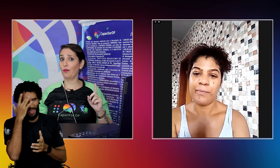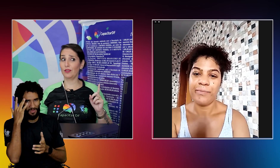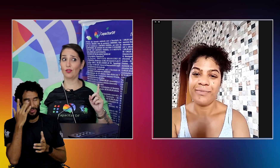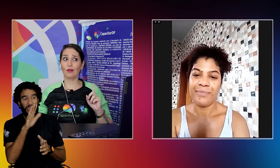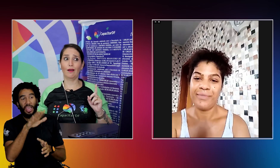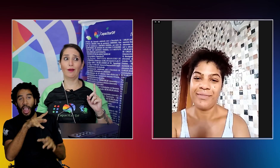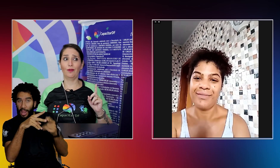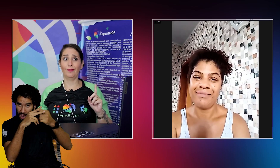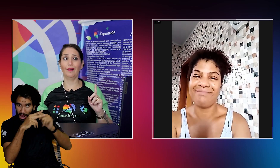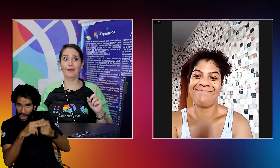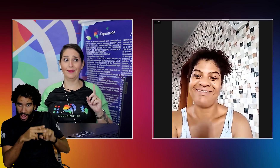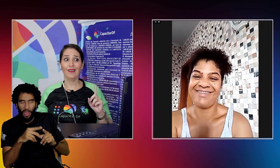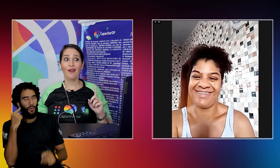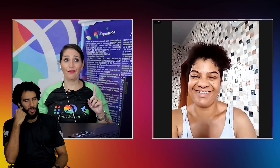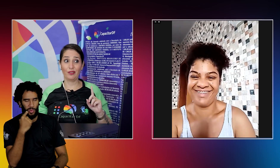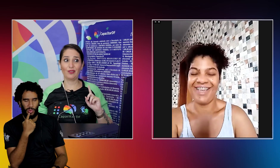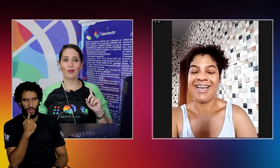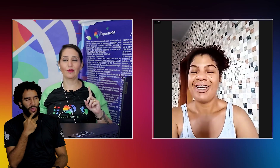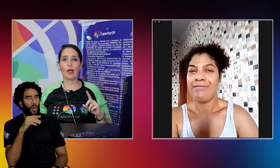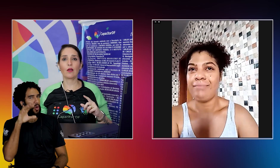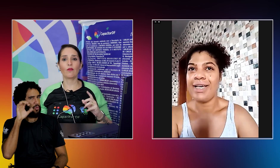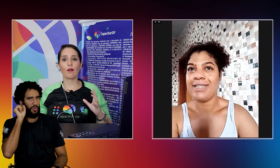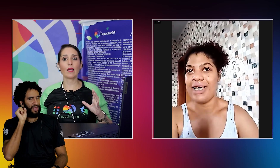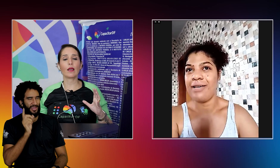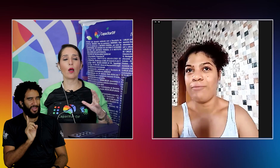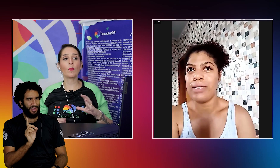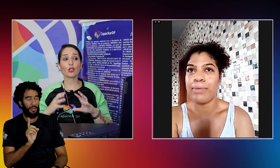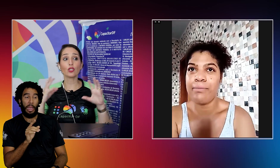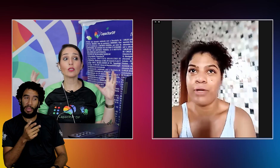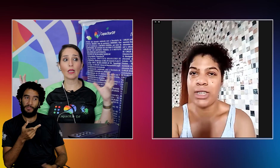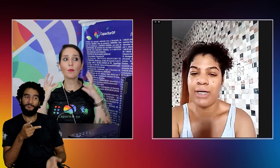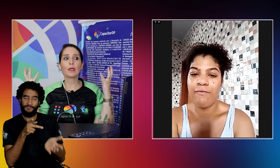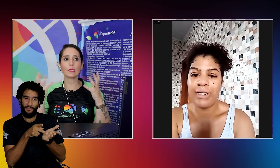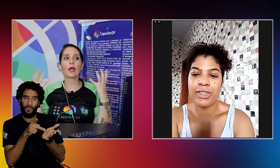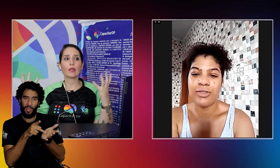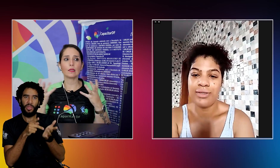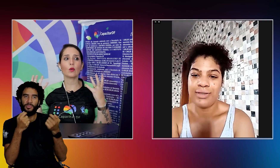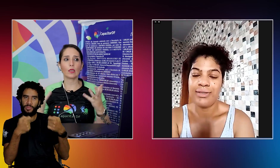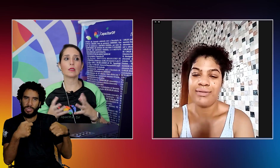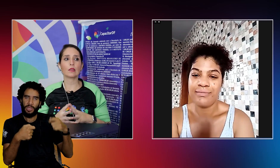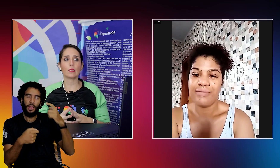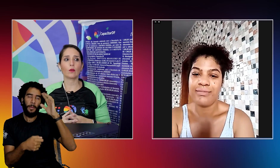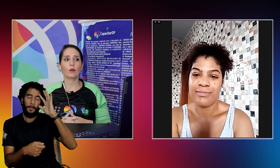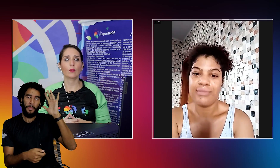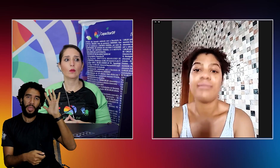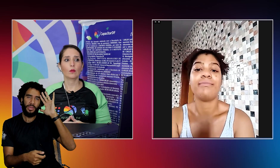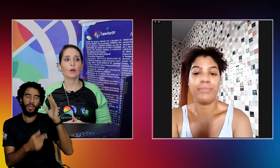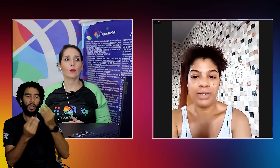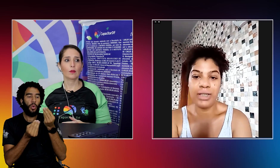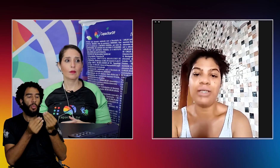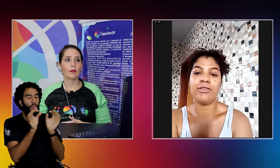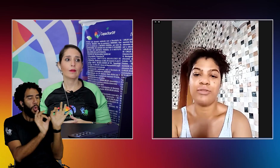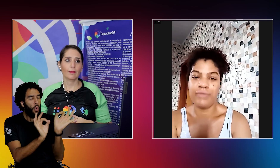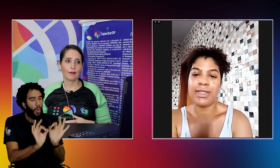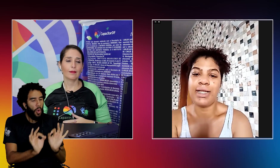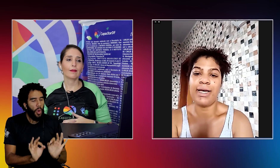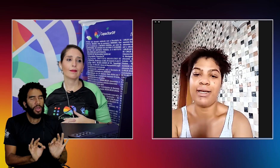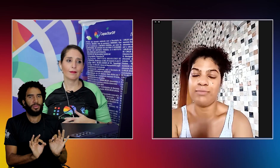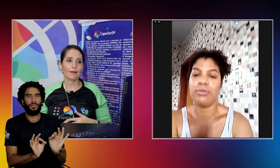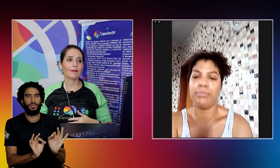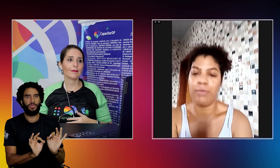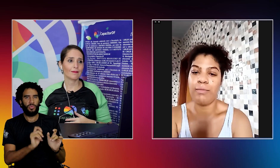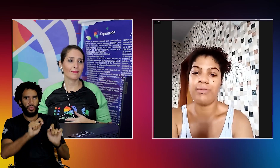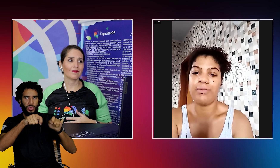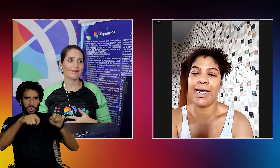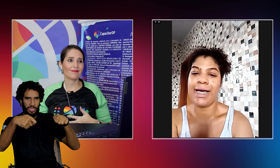não foi ouvinte, não. Foi surdo. Aí Mas eu falo, sempre na realmente a gente próxima tem que vez. pensar nessa organização. Isso, verdade. Muito